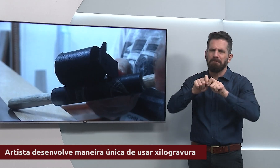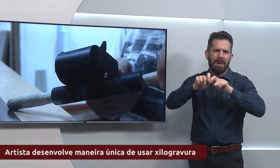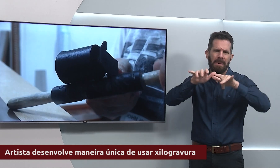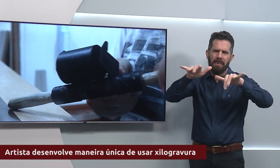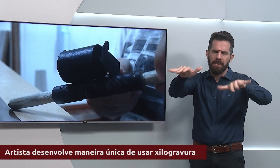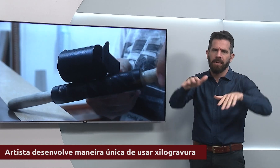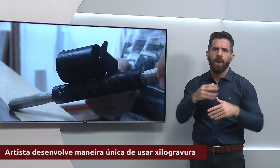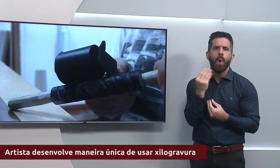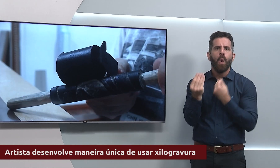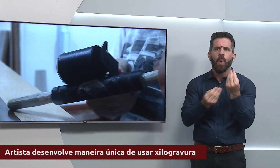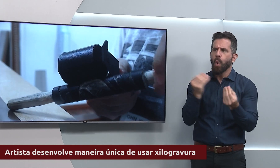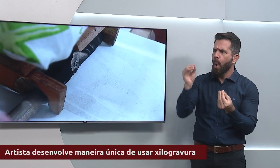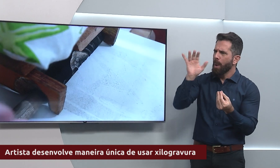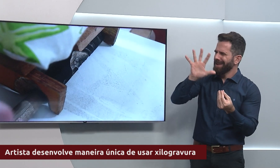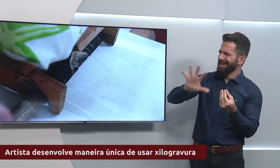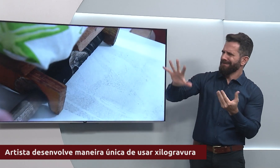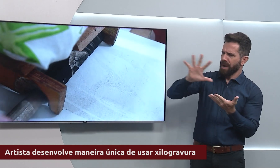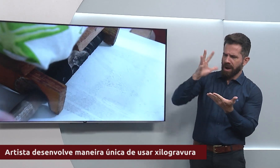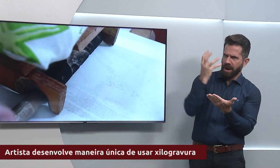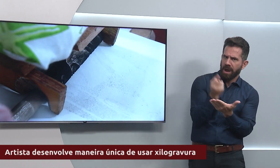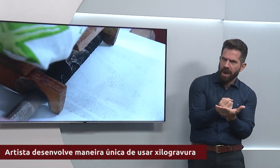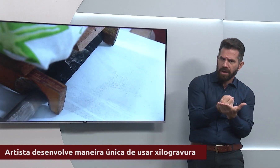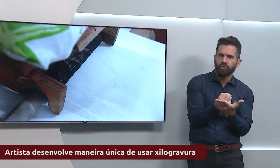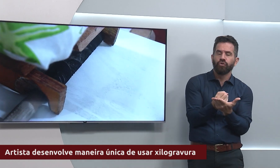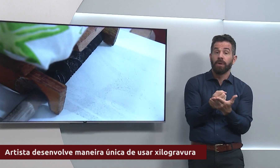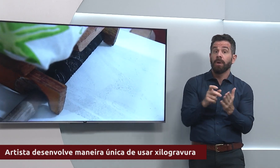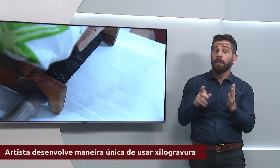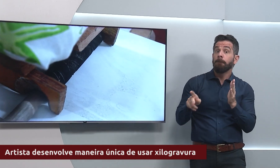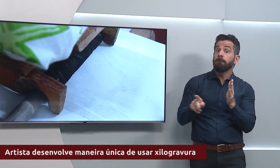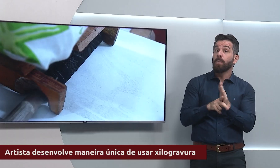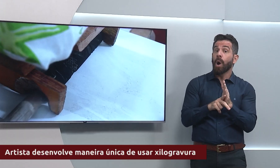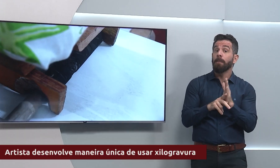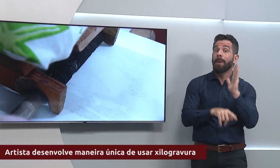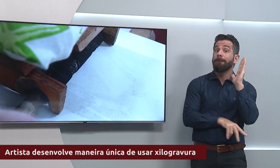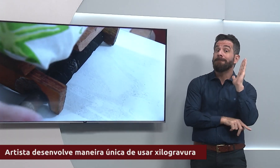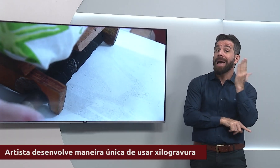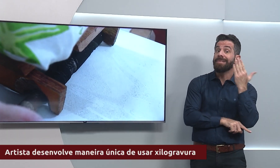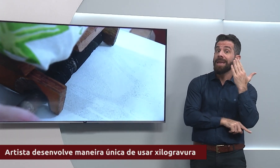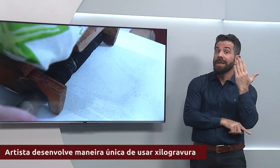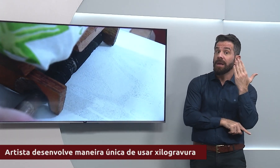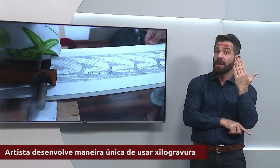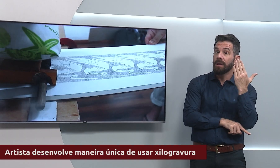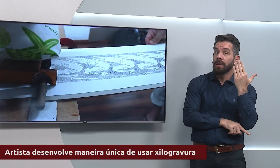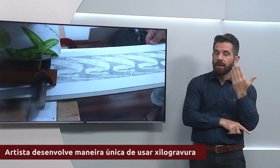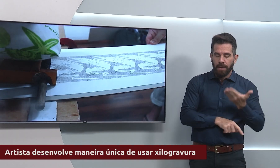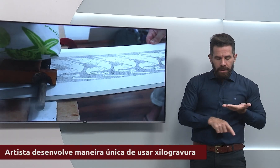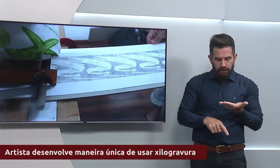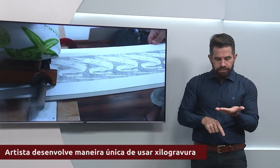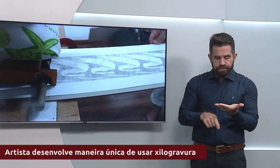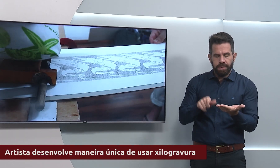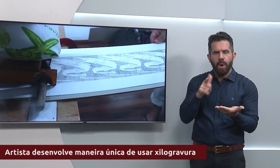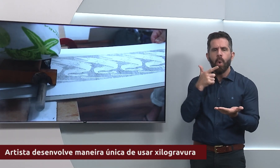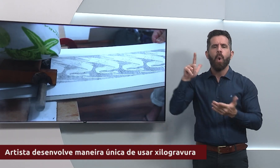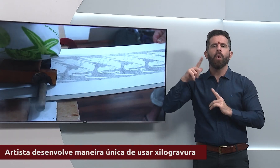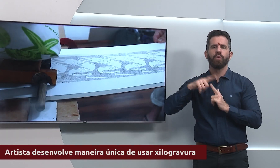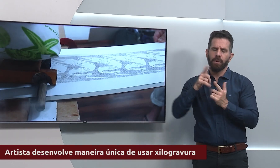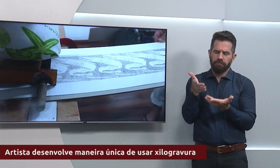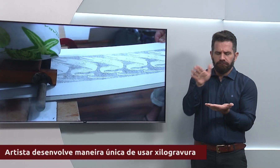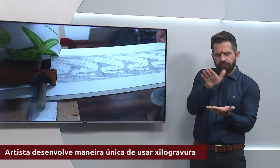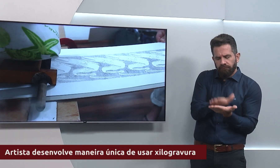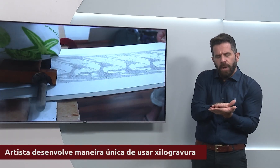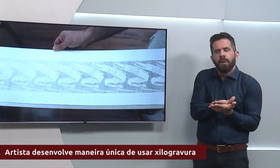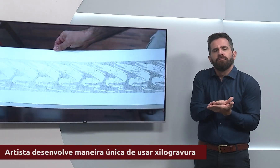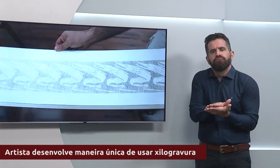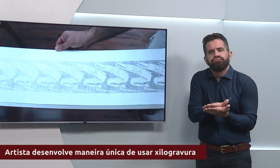gravar imagens na madeira para depois reproduzi-las em um outro tipo de material, hoje é considerado